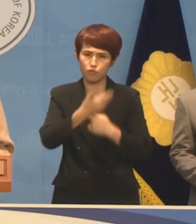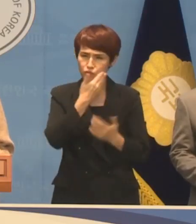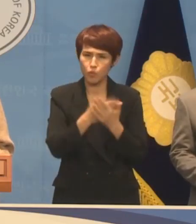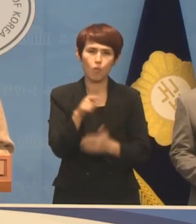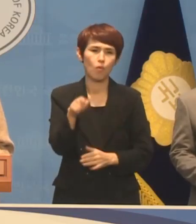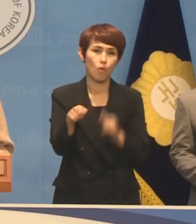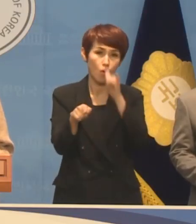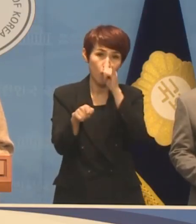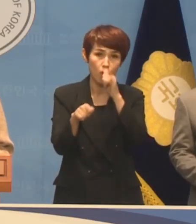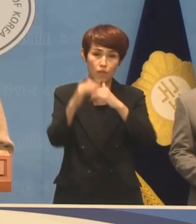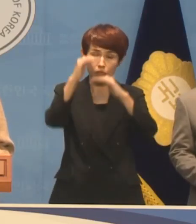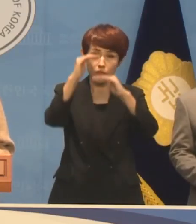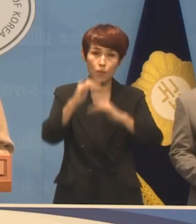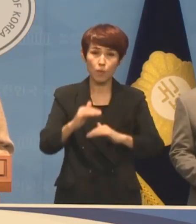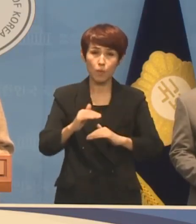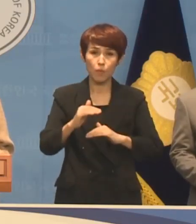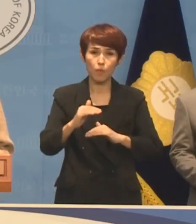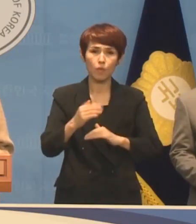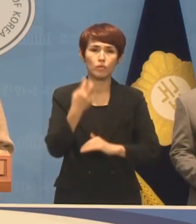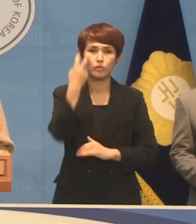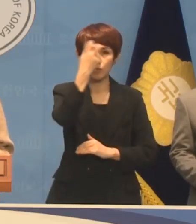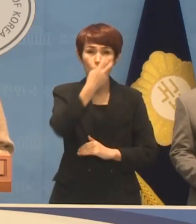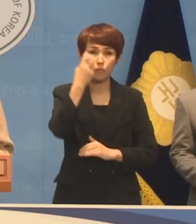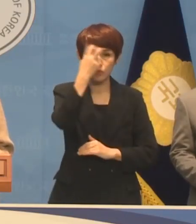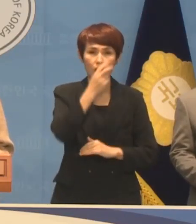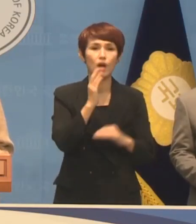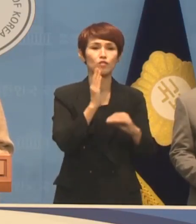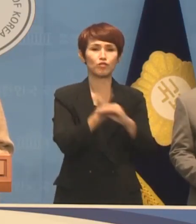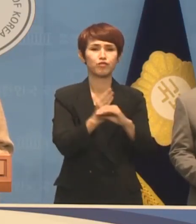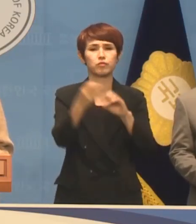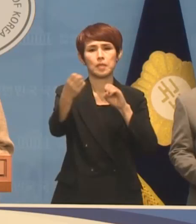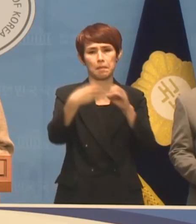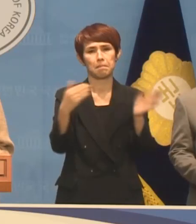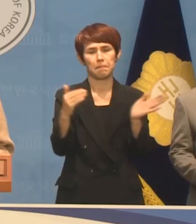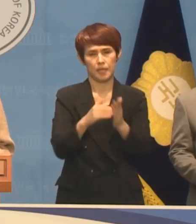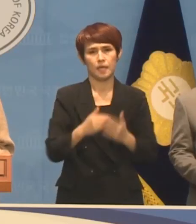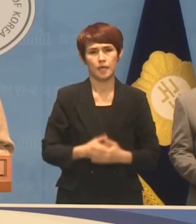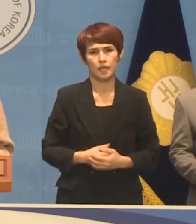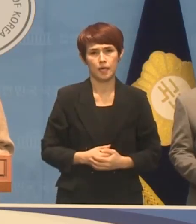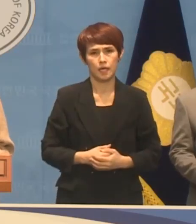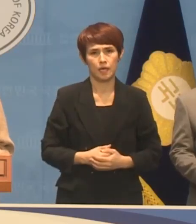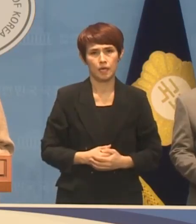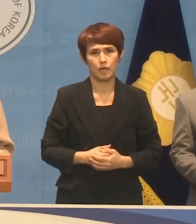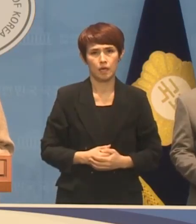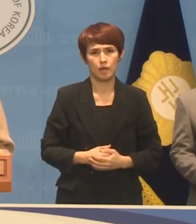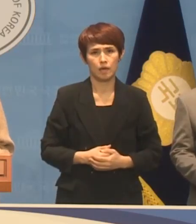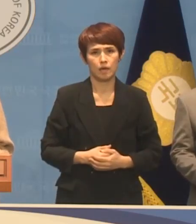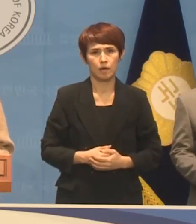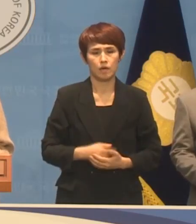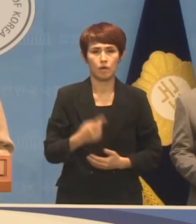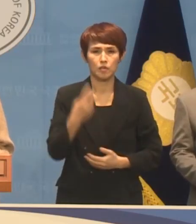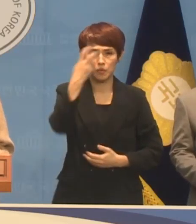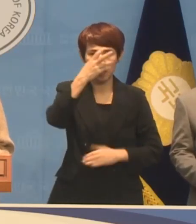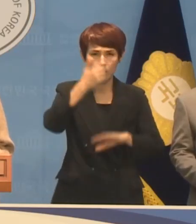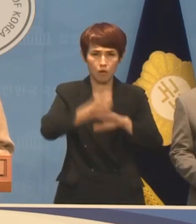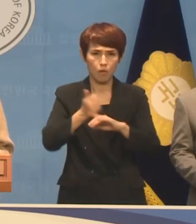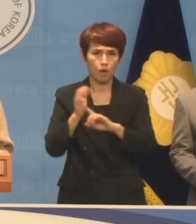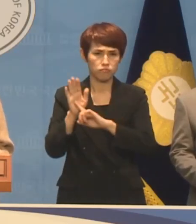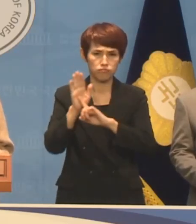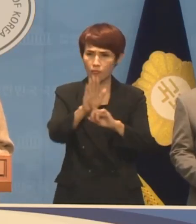사안이라고 알려진 사안에 대해서는 조사 중이라는 답변만 반복할 뿐 규정을 어겨가며 조사